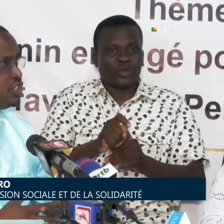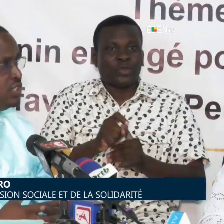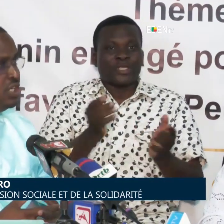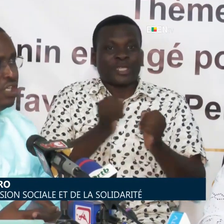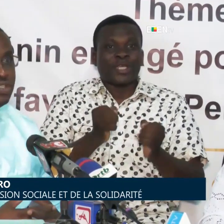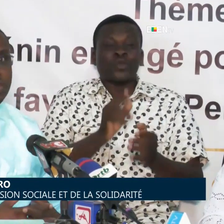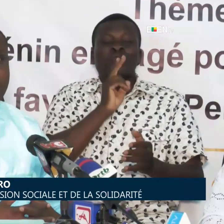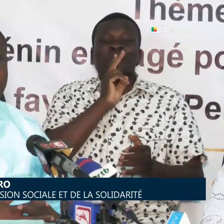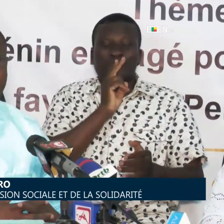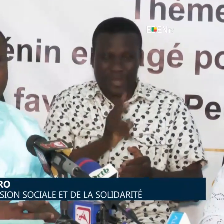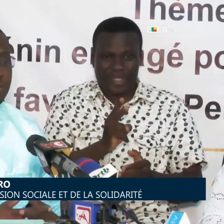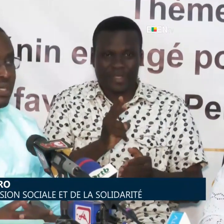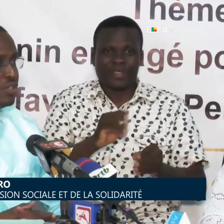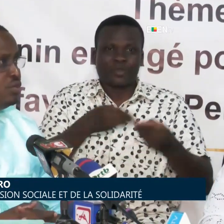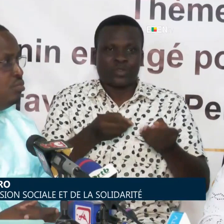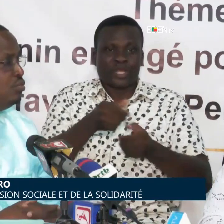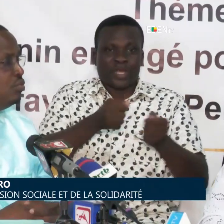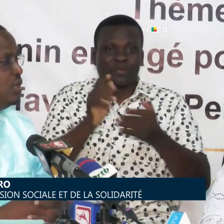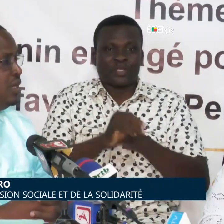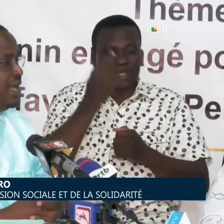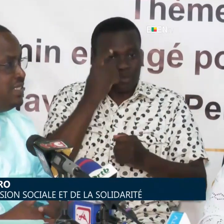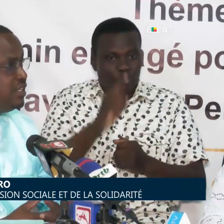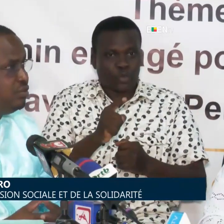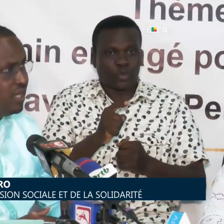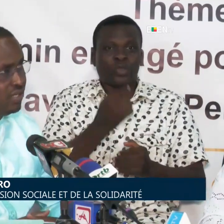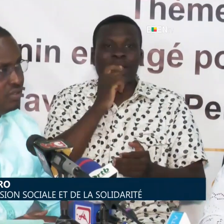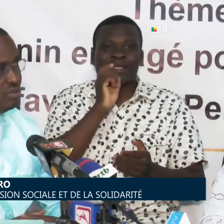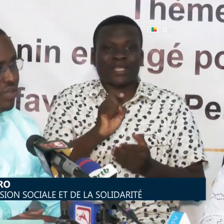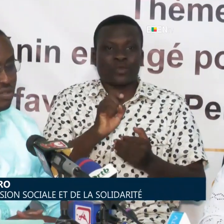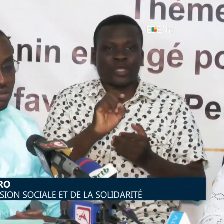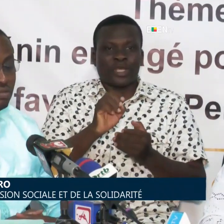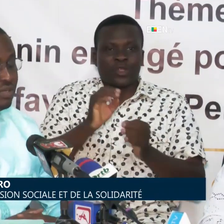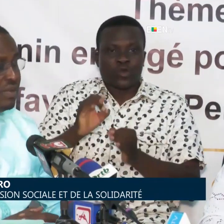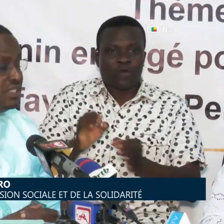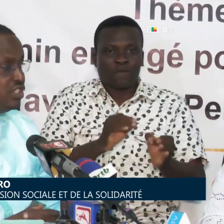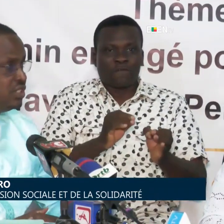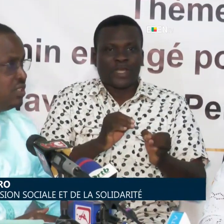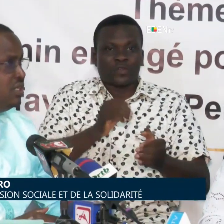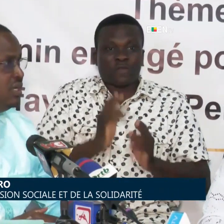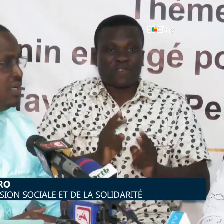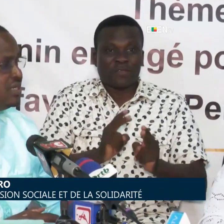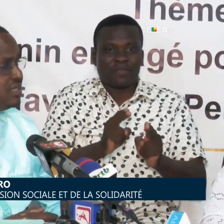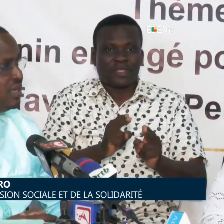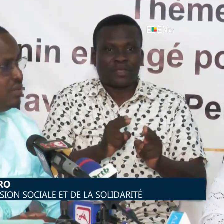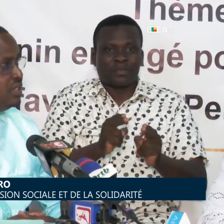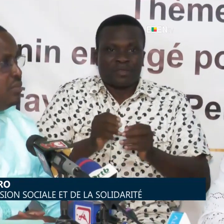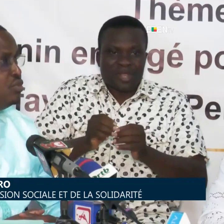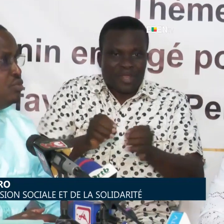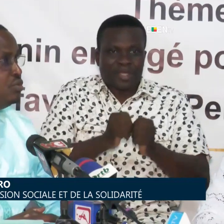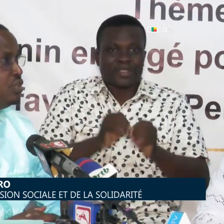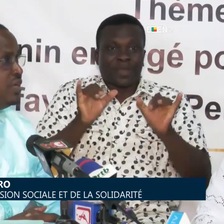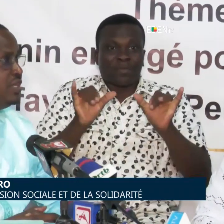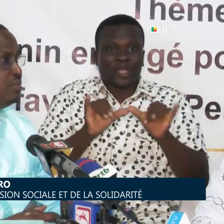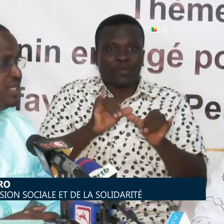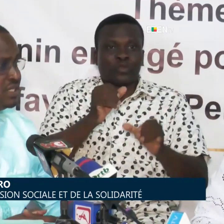de franche qui sont donnés à l'administration pour exécuter de façon vraiment diligente l'ensemble des